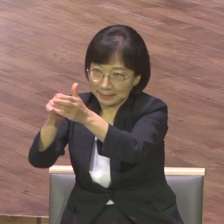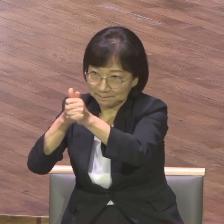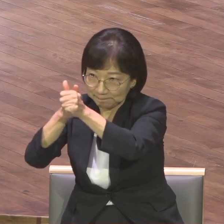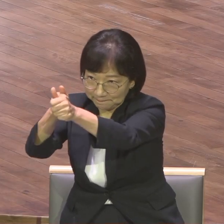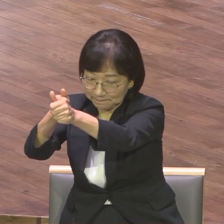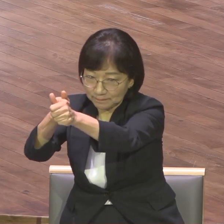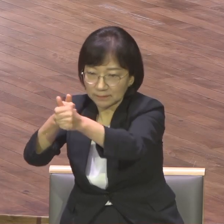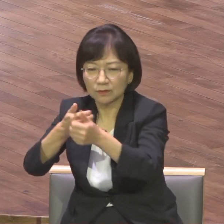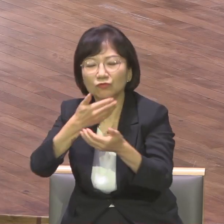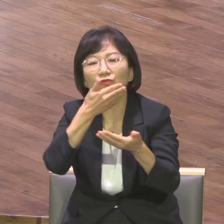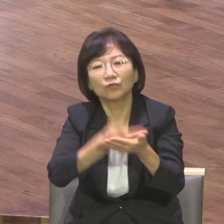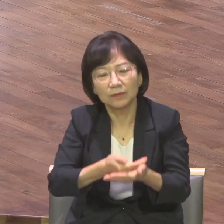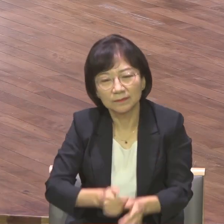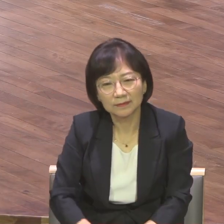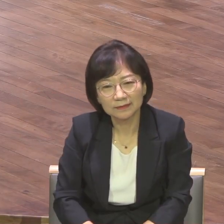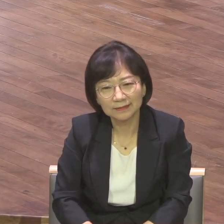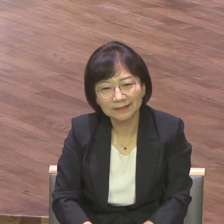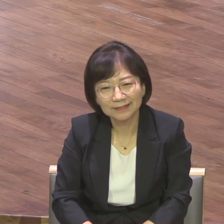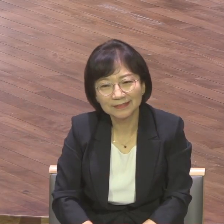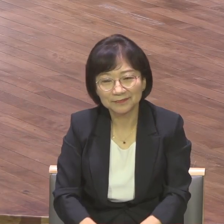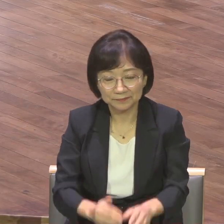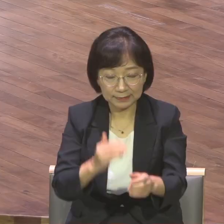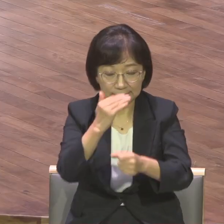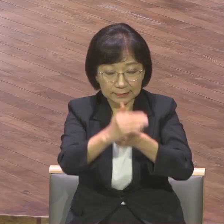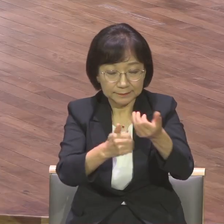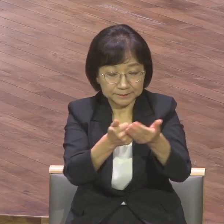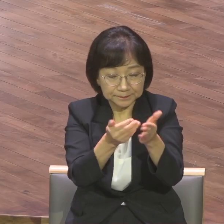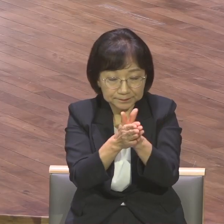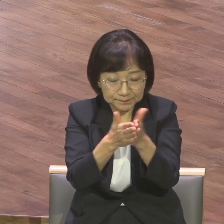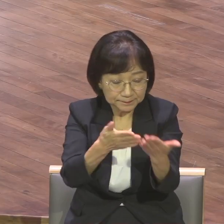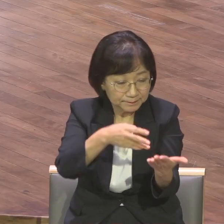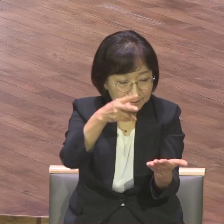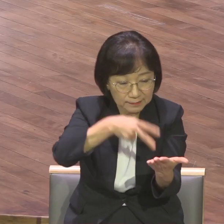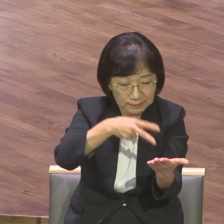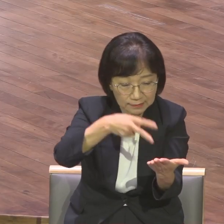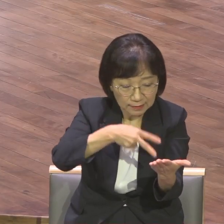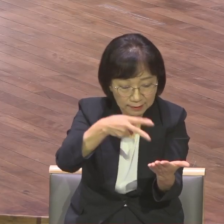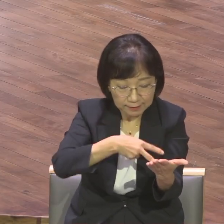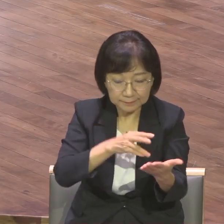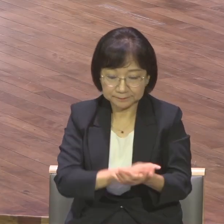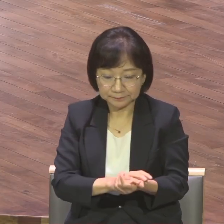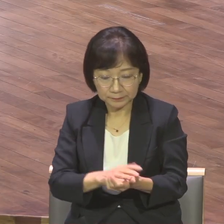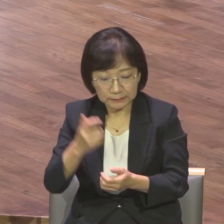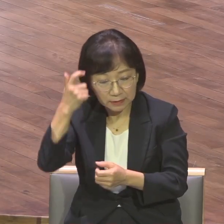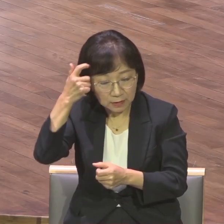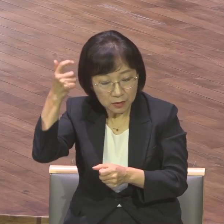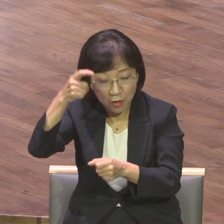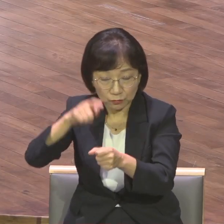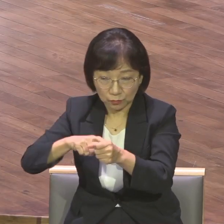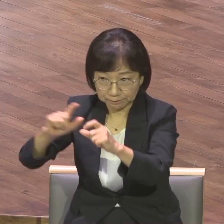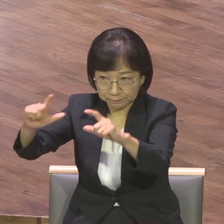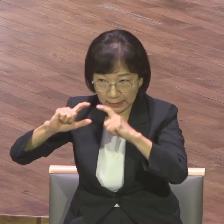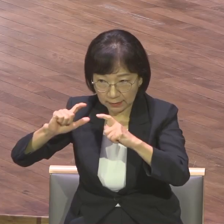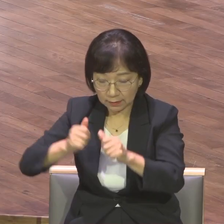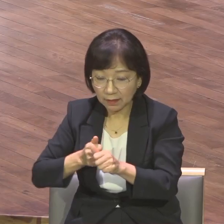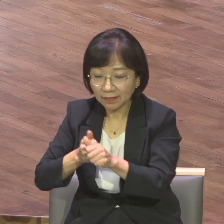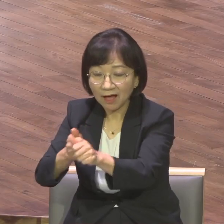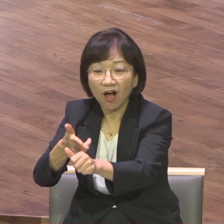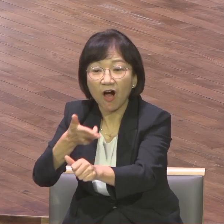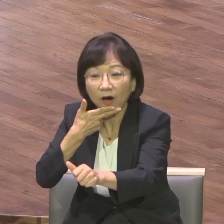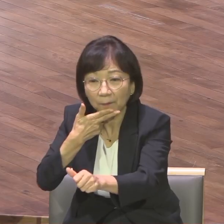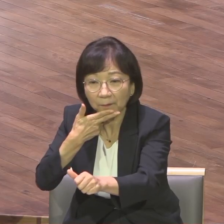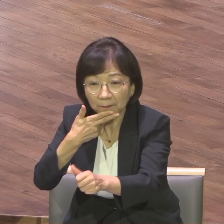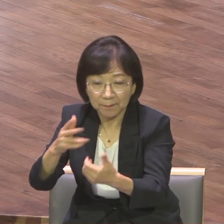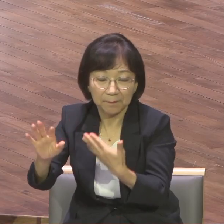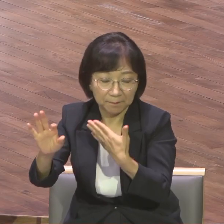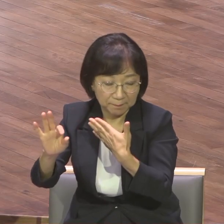중요하다. 성경을 보면요, 영적인 순리대로 따라가지 않으면, 영적 순리대로